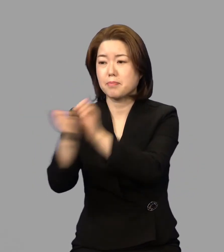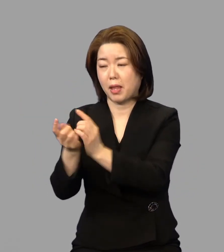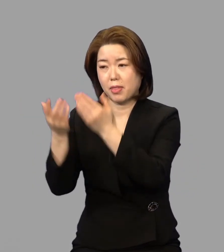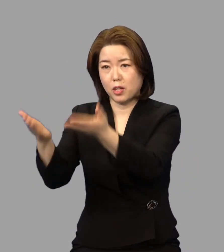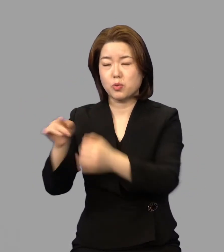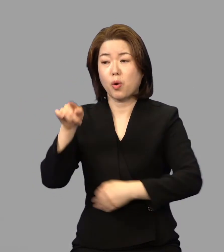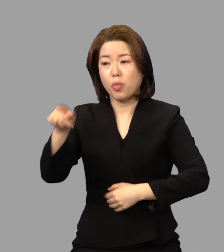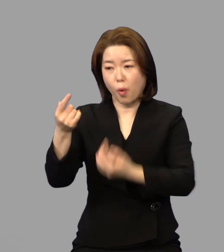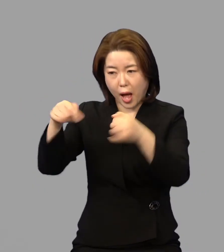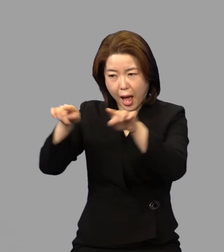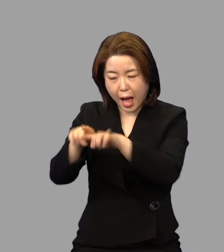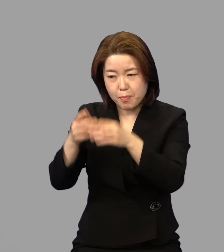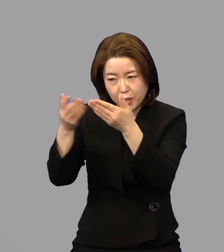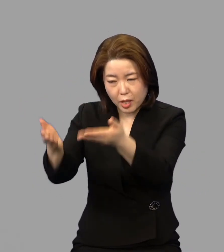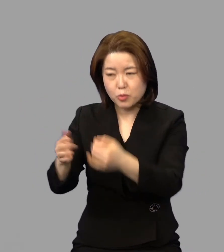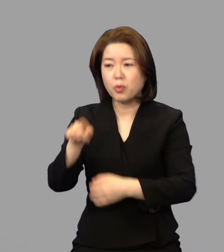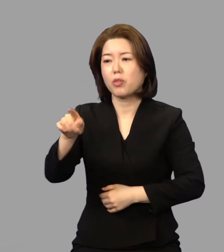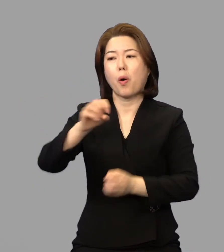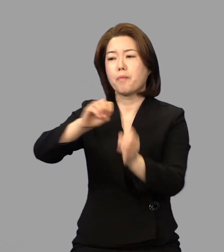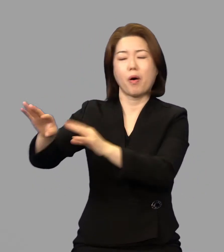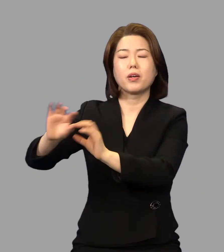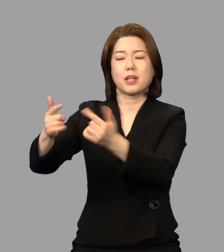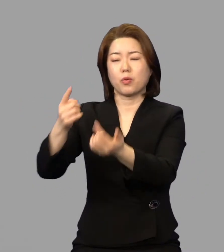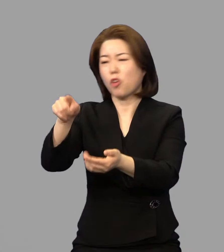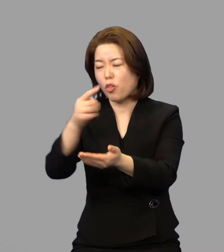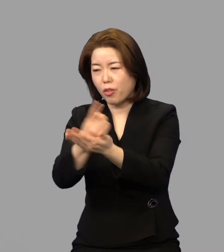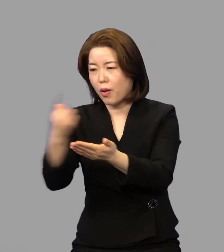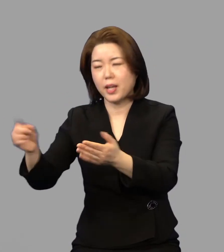함께하고 버리지도 떠나지도 않을 거다.